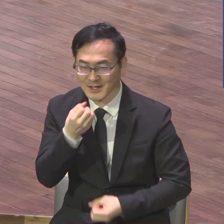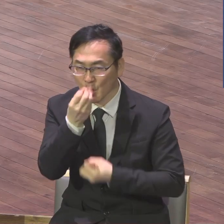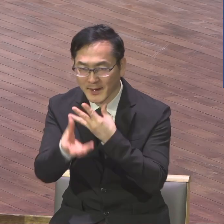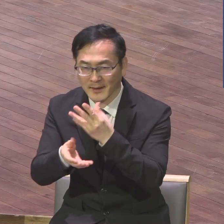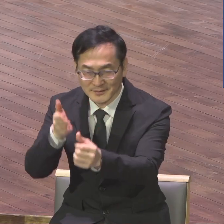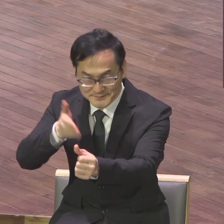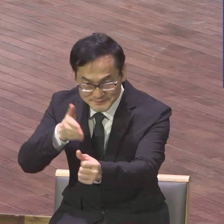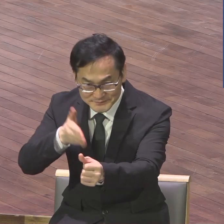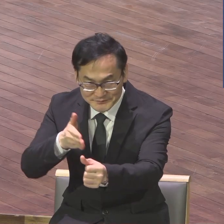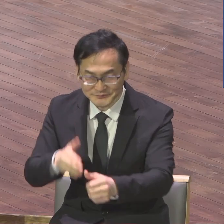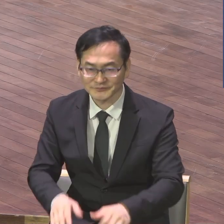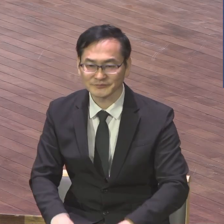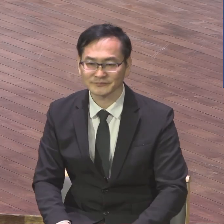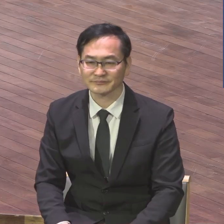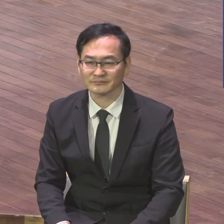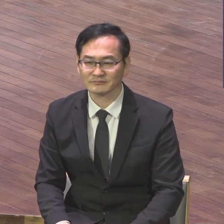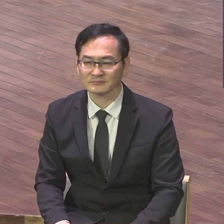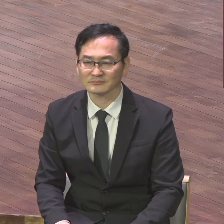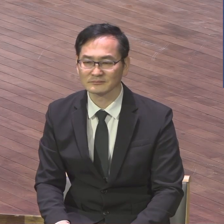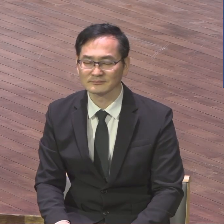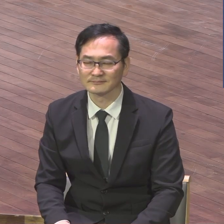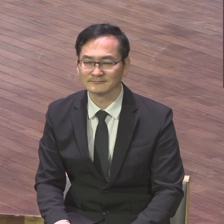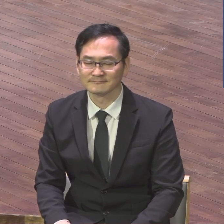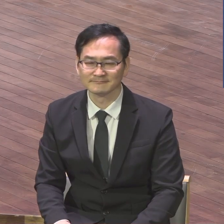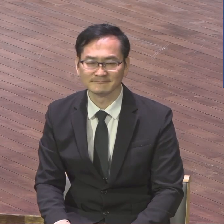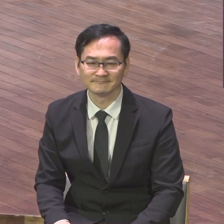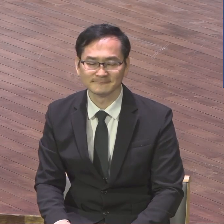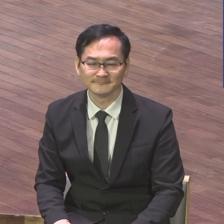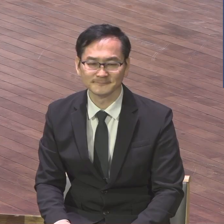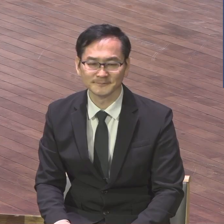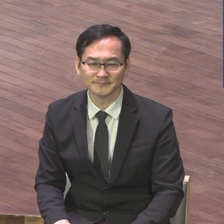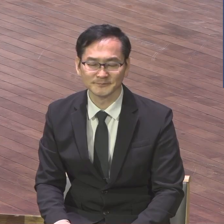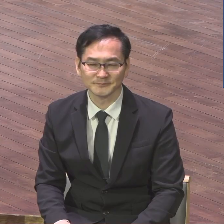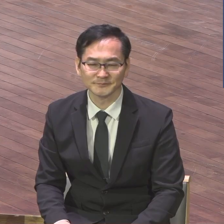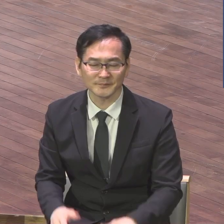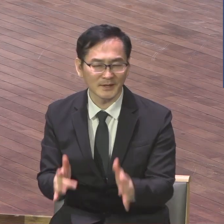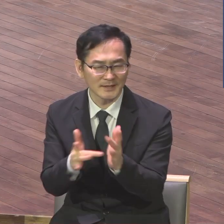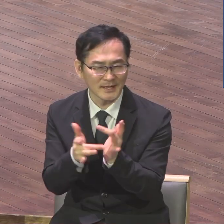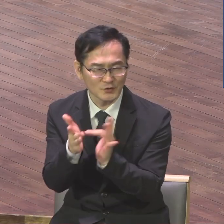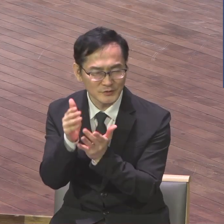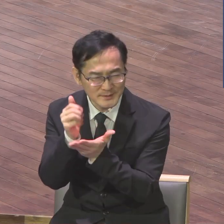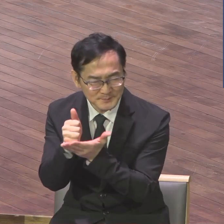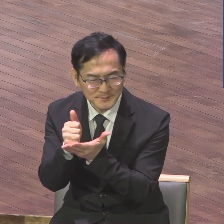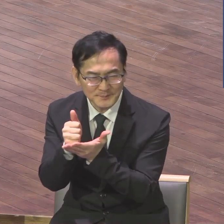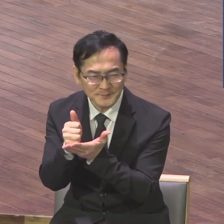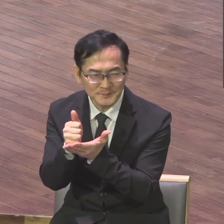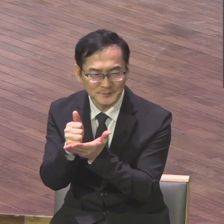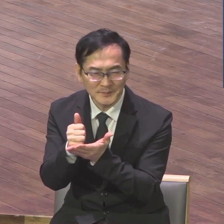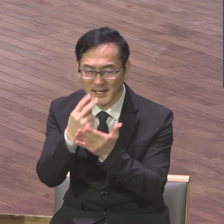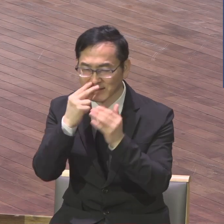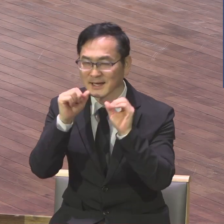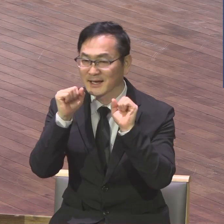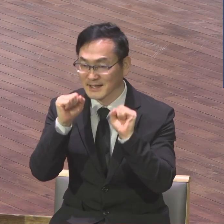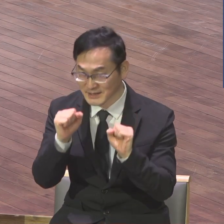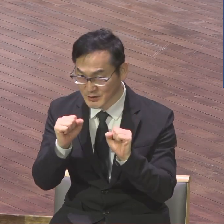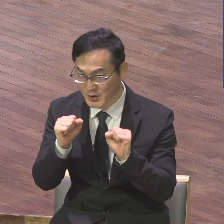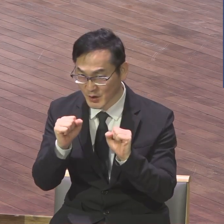바랍니다. 조금 더 구체적으로 표현하면 예수님은 살아